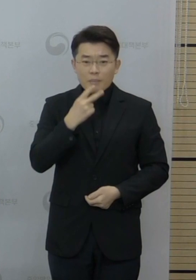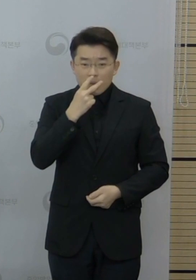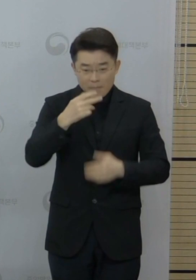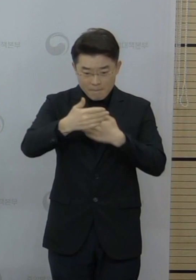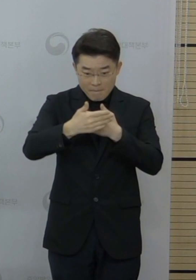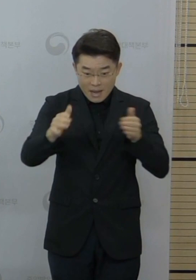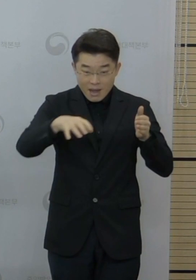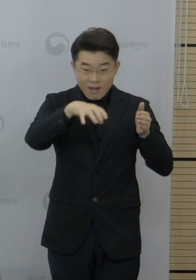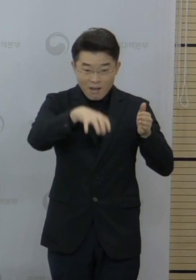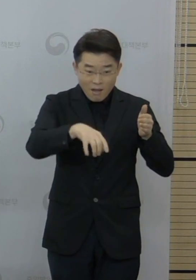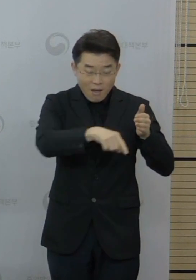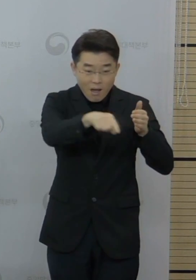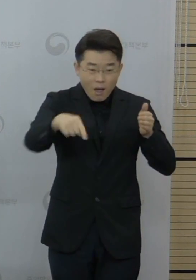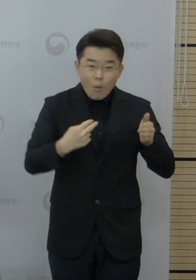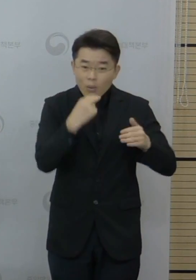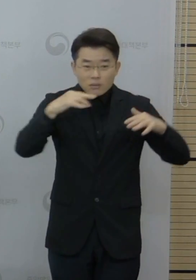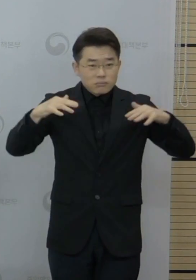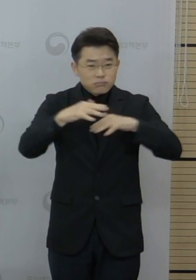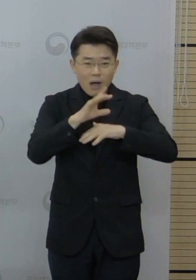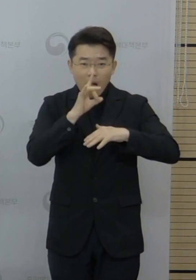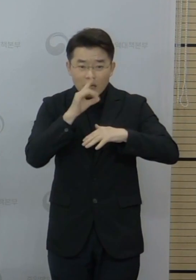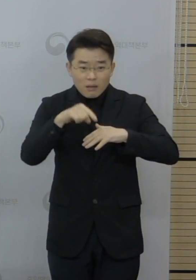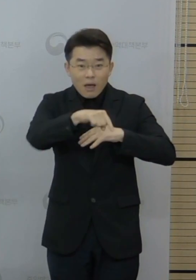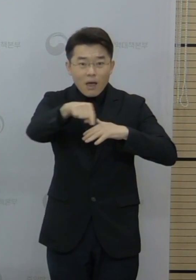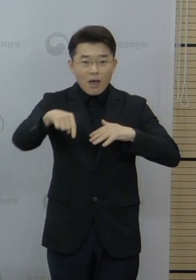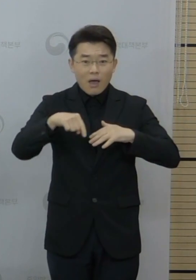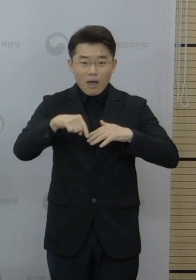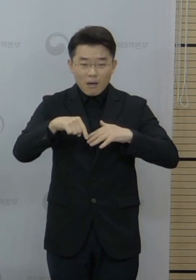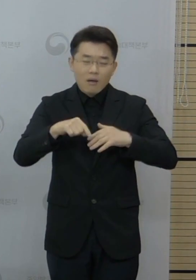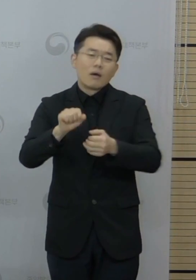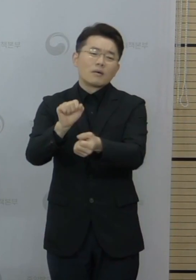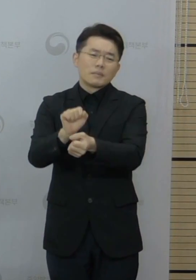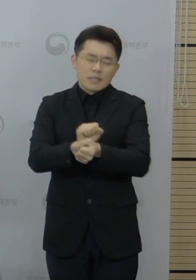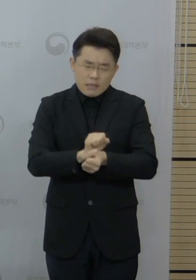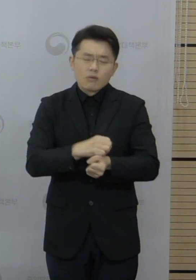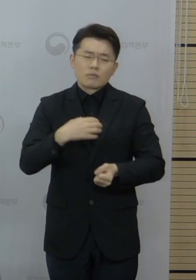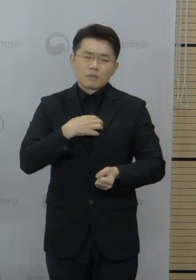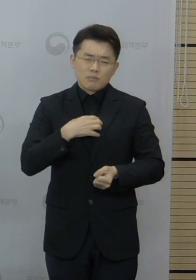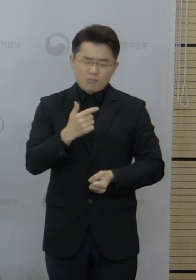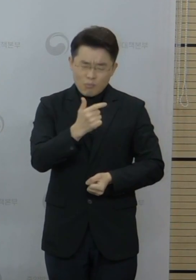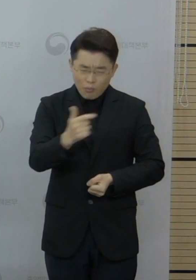흡연실의 경우에 그 밀폐성으로 인해서 감염 위험은 더욱 높아지게 됩니다.